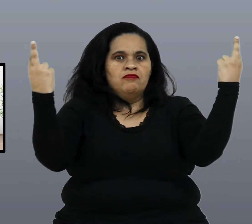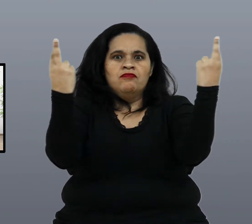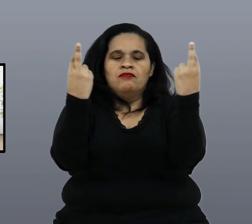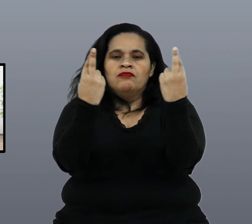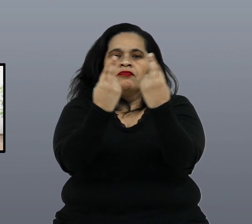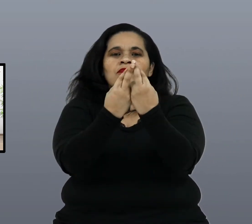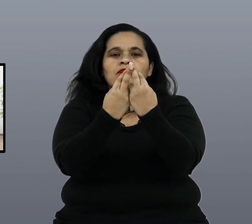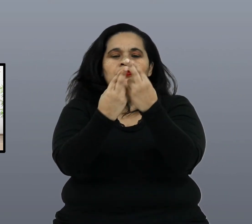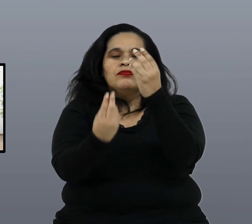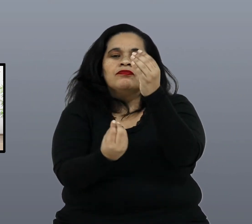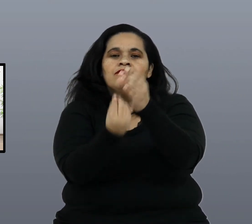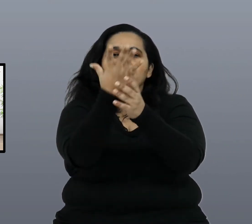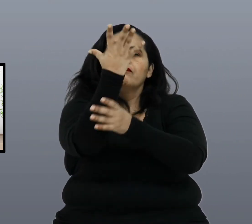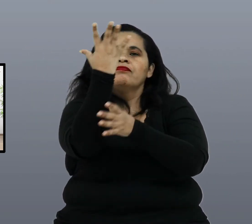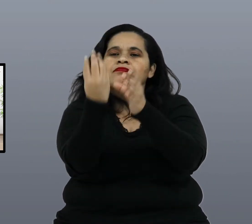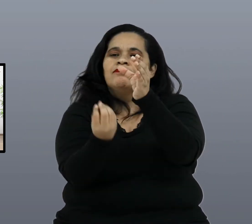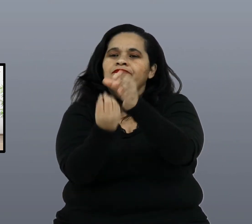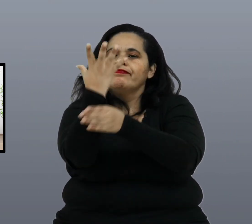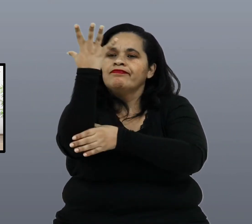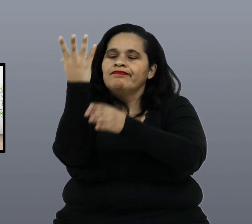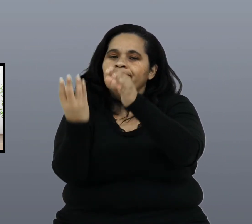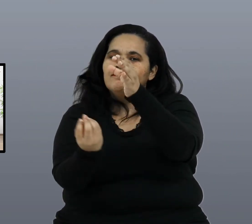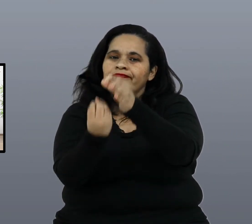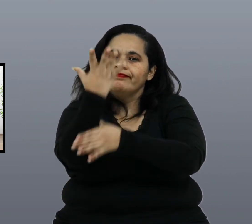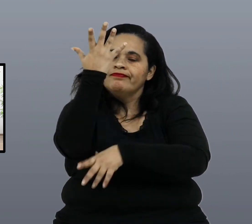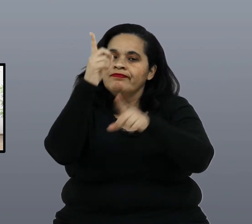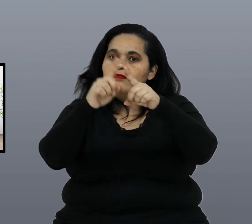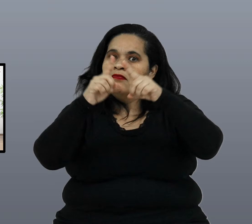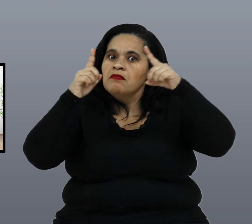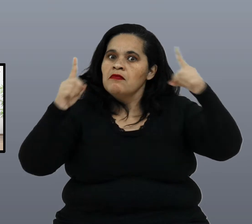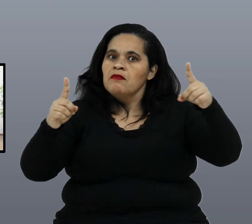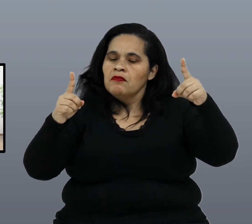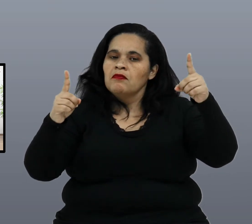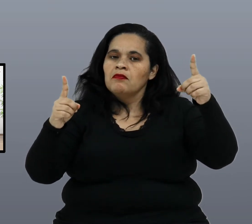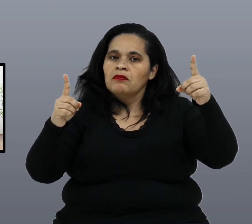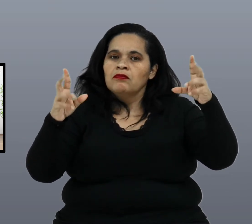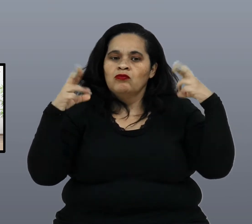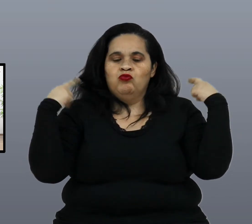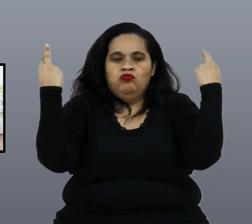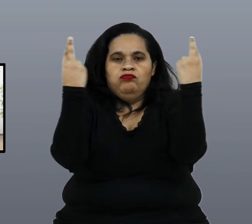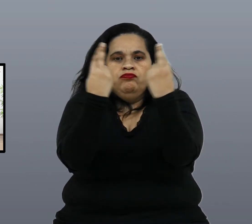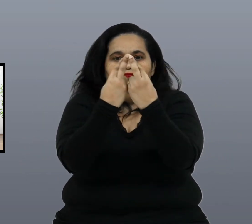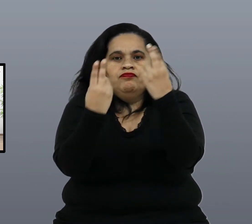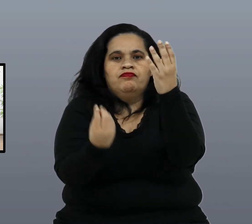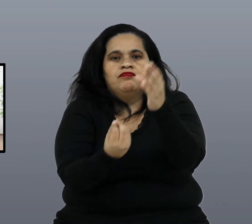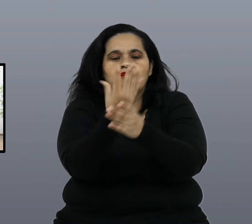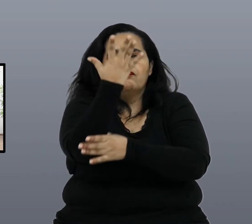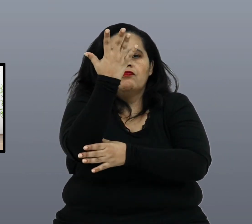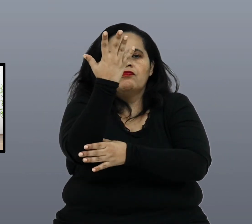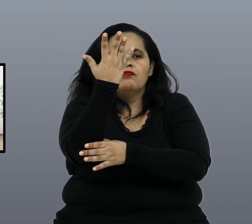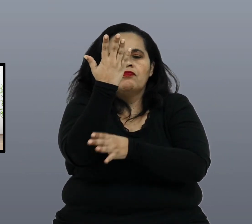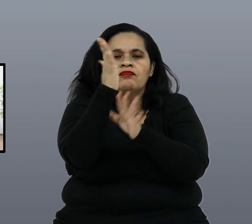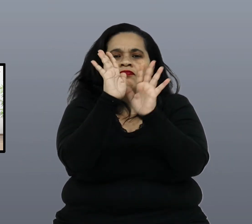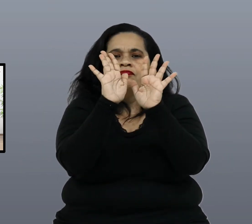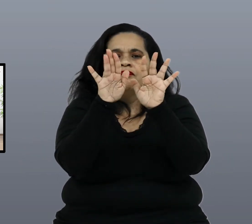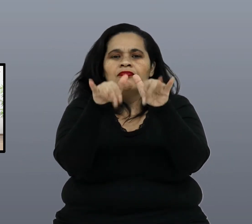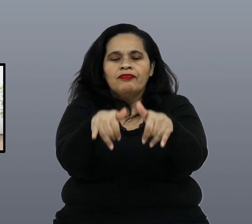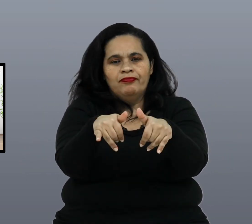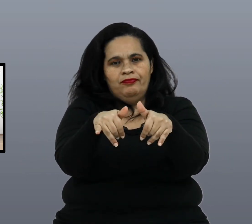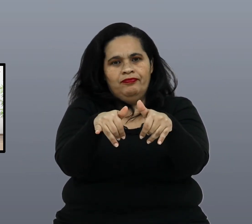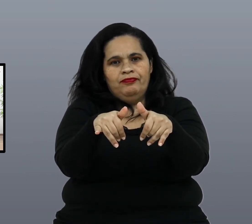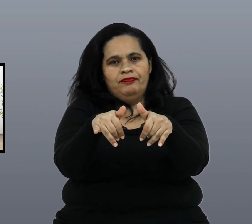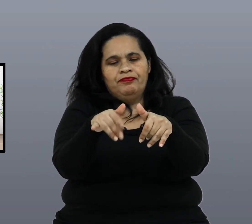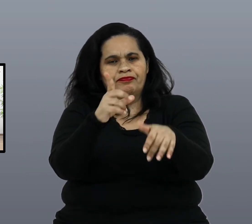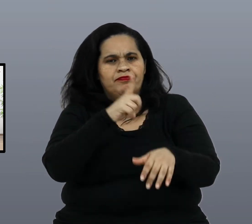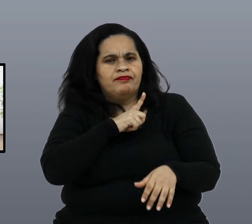O Império Romano vai ser o pior de todos. Se você vai olhar o que Nero fez, né, as atrocidades, né, nós